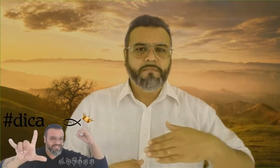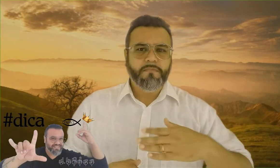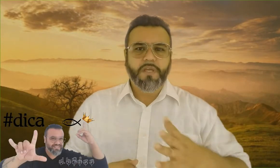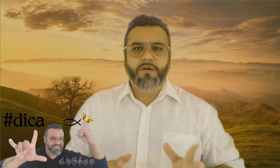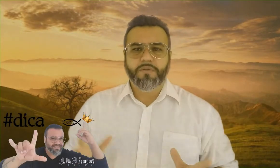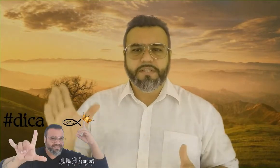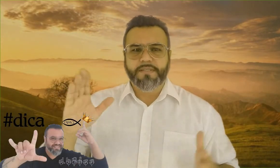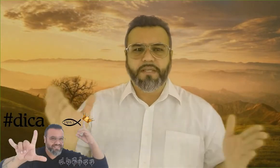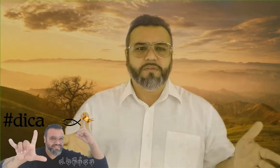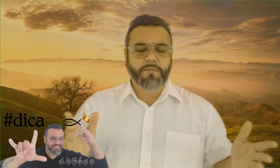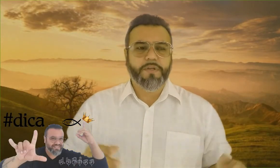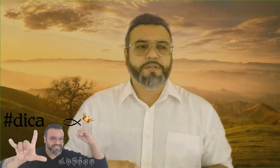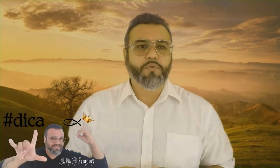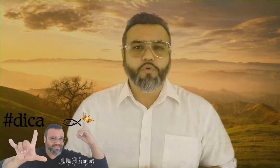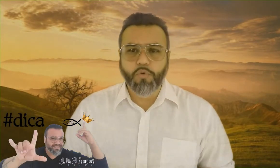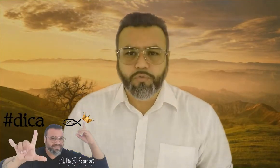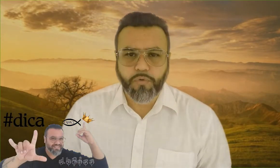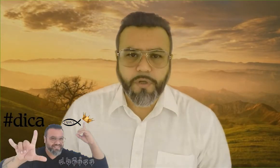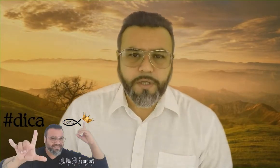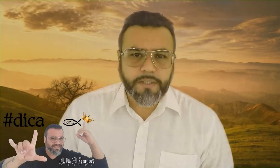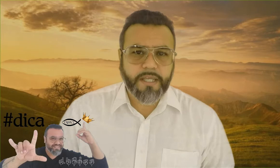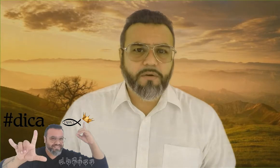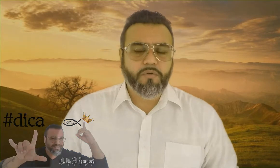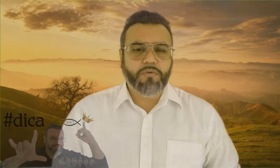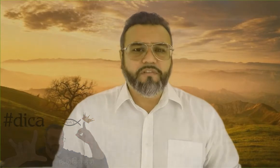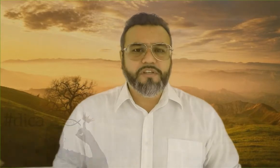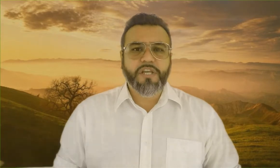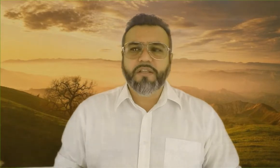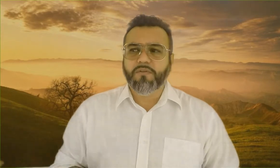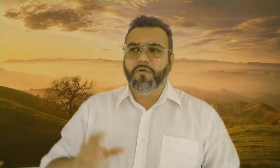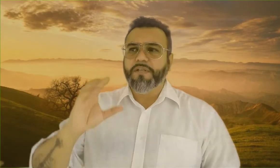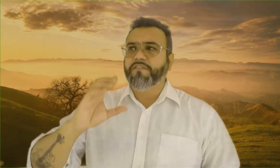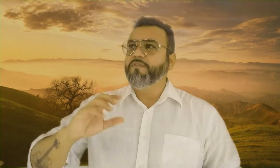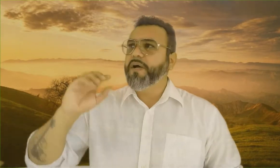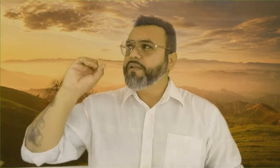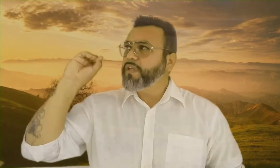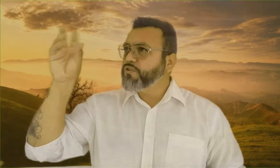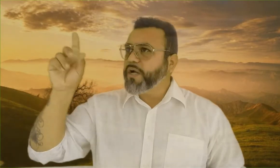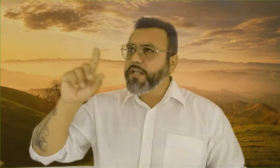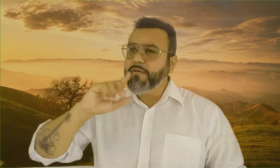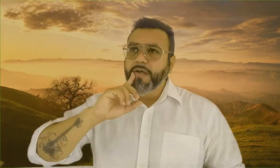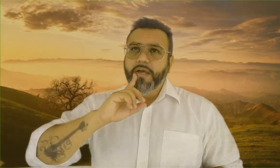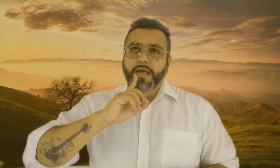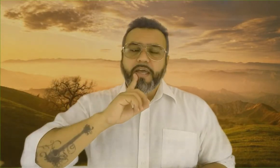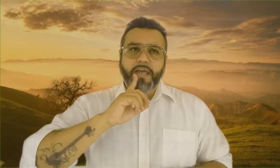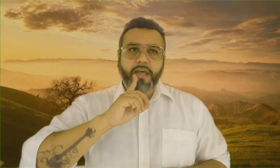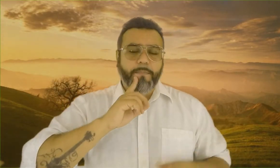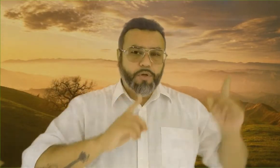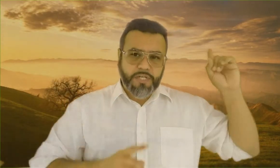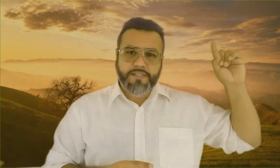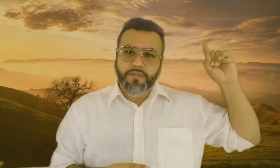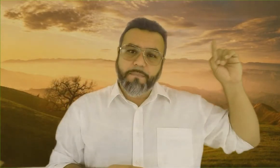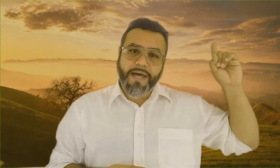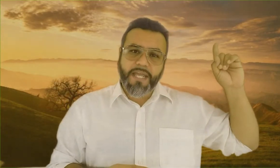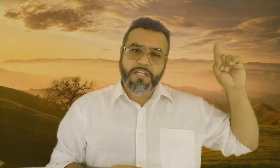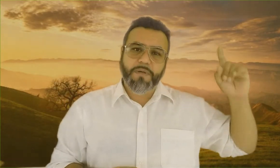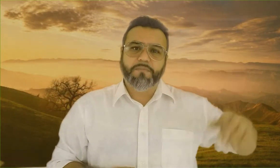está acontecendo, né? Por exemplo, o culto, né? O culto evangélico que normalmente é filmado e é jogado a projeção na parede para que o